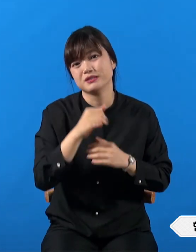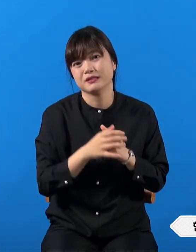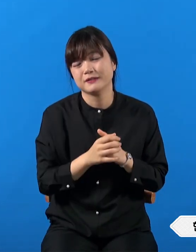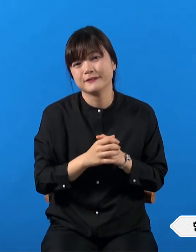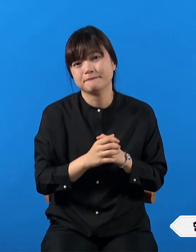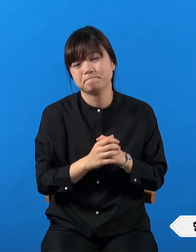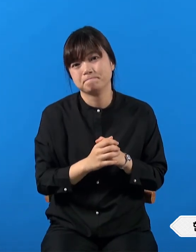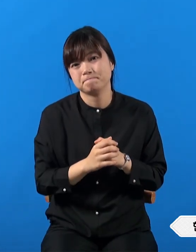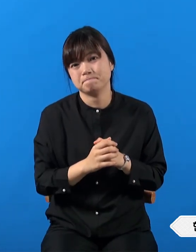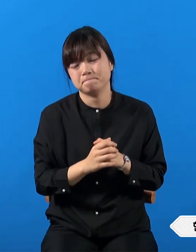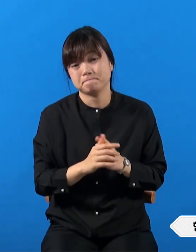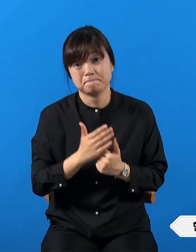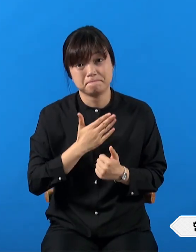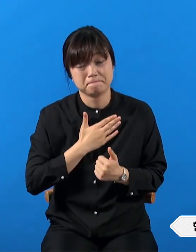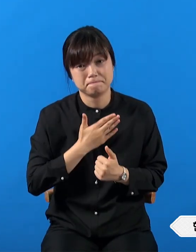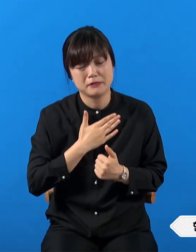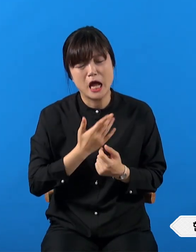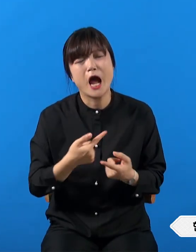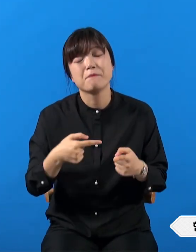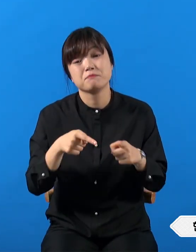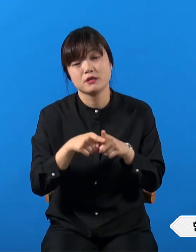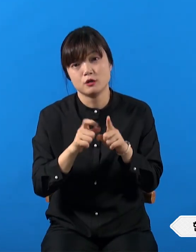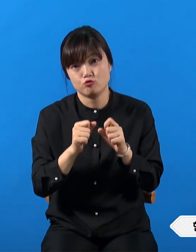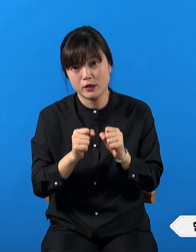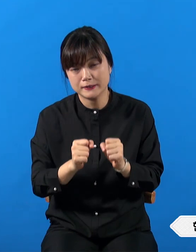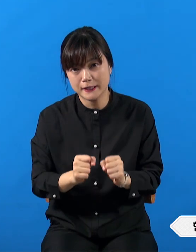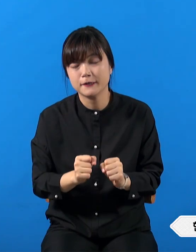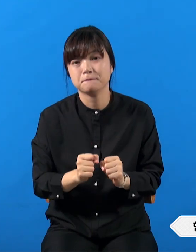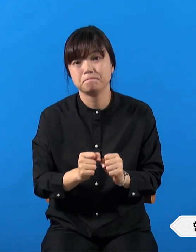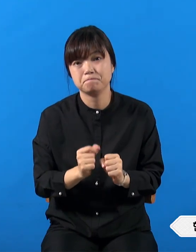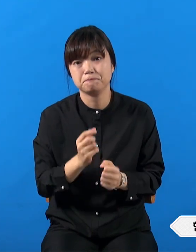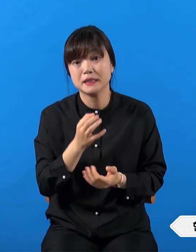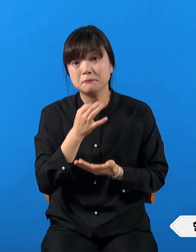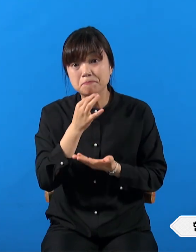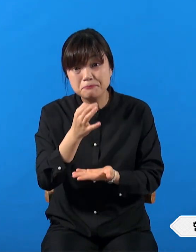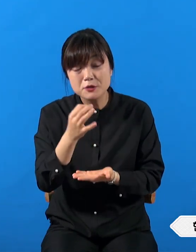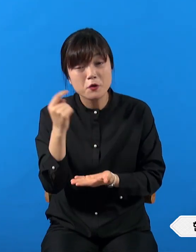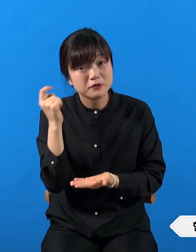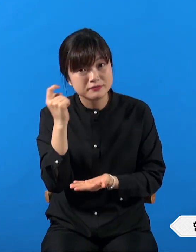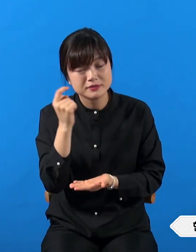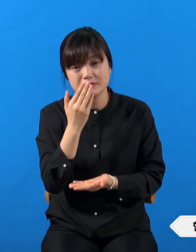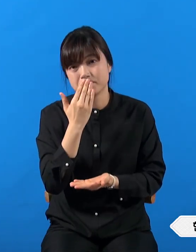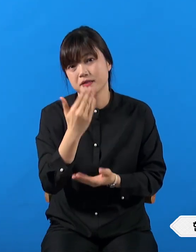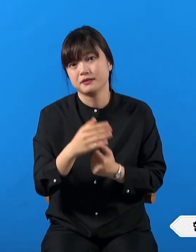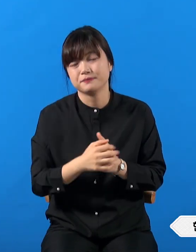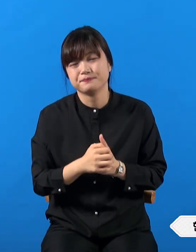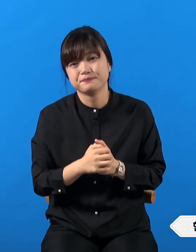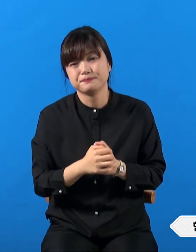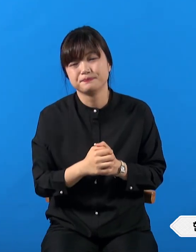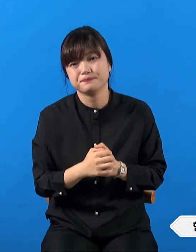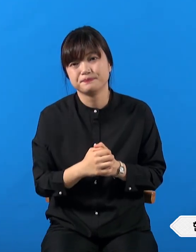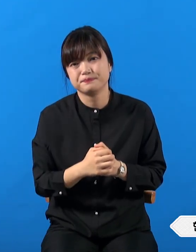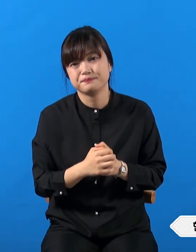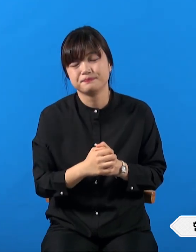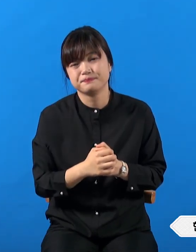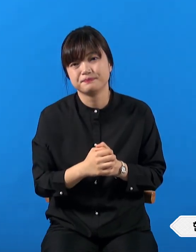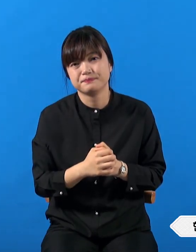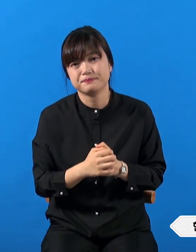것입니다. 내가 함께 하겠다는 그 음성이 들리기 시작할 것입니다.